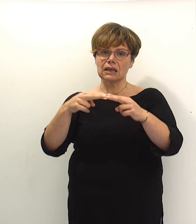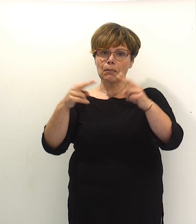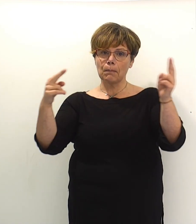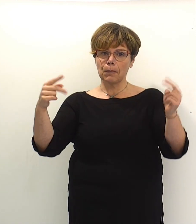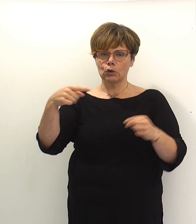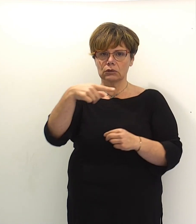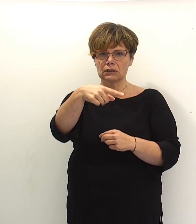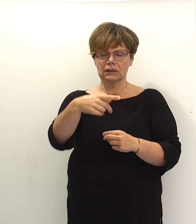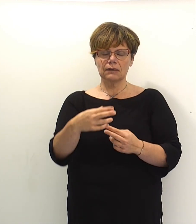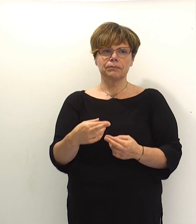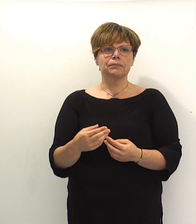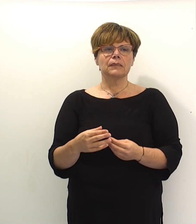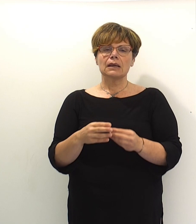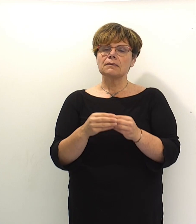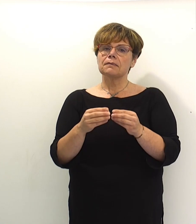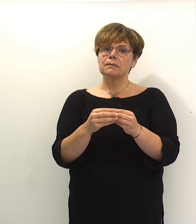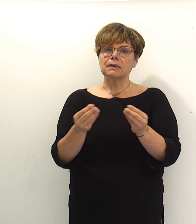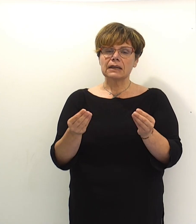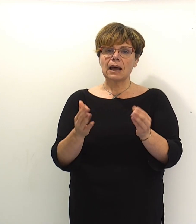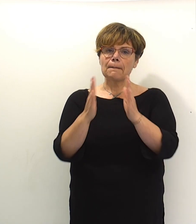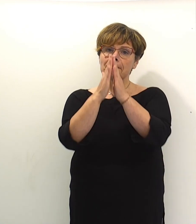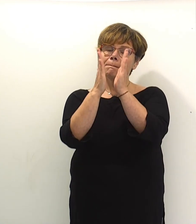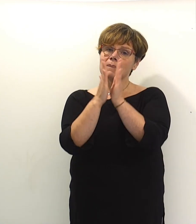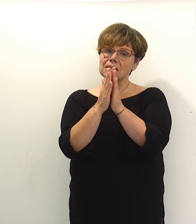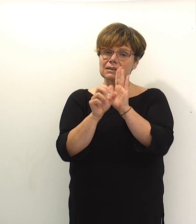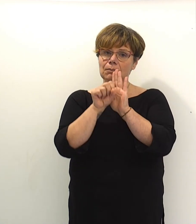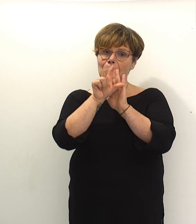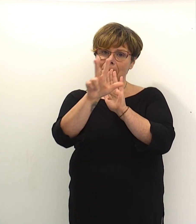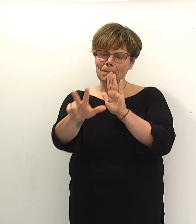sarà celebrata la Santa Messa solenne,